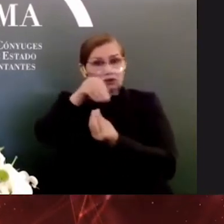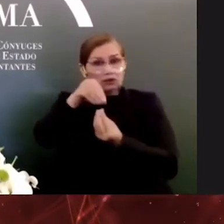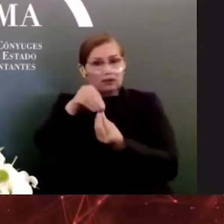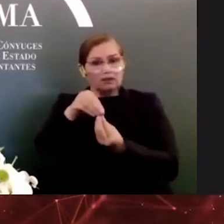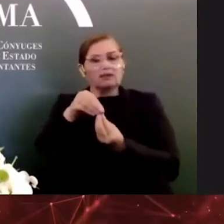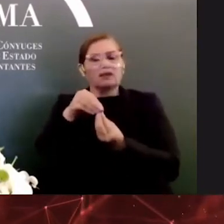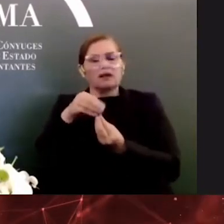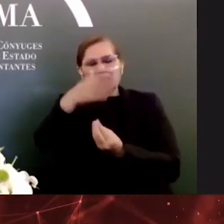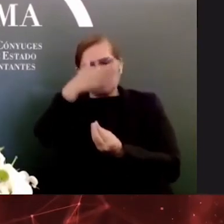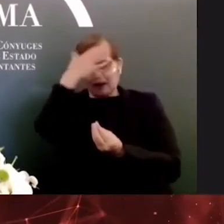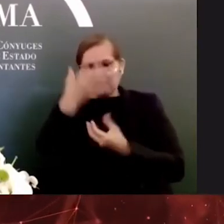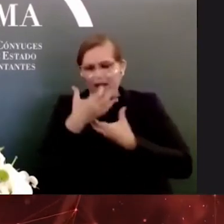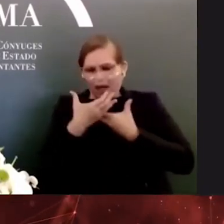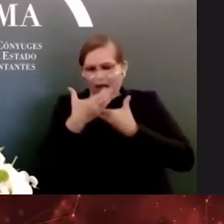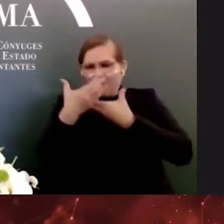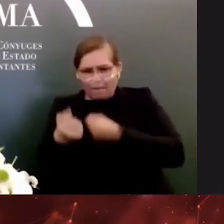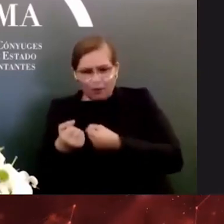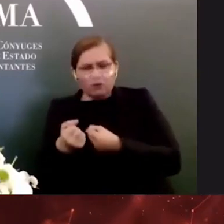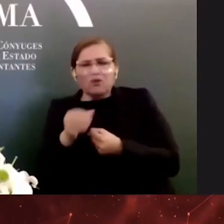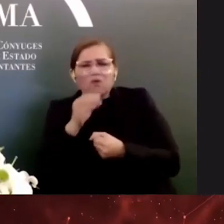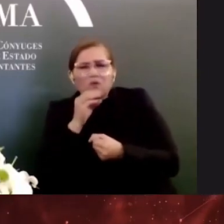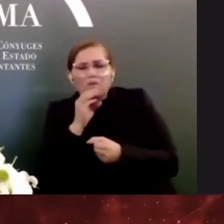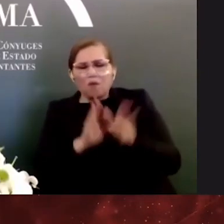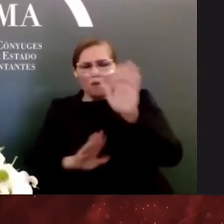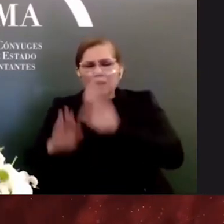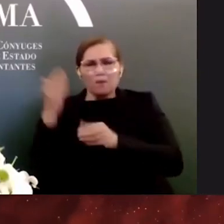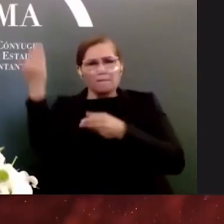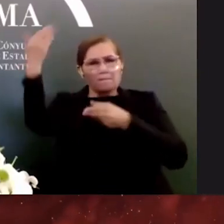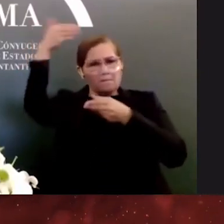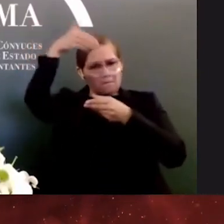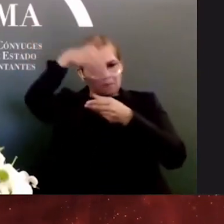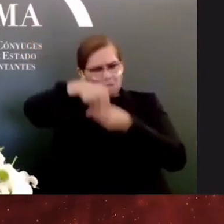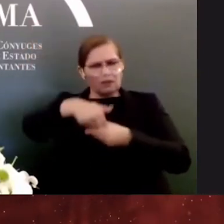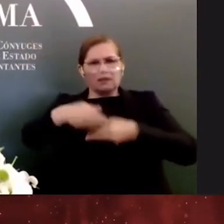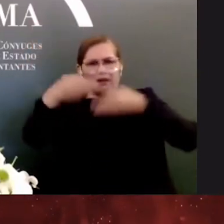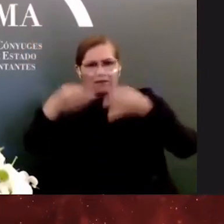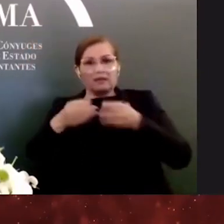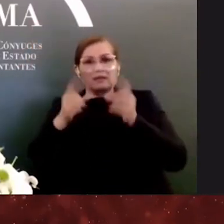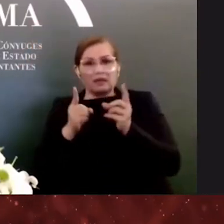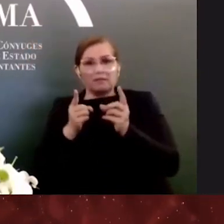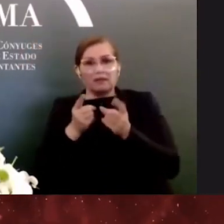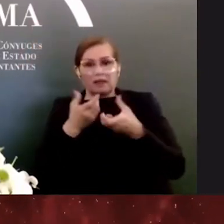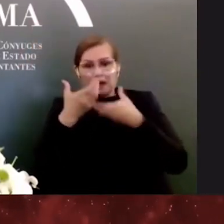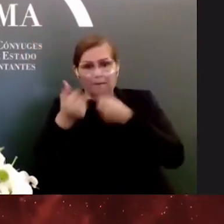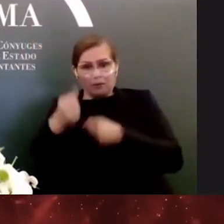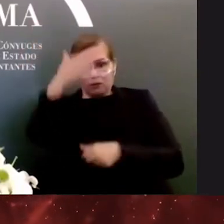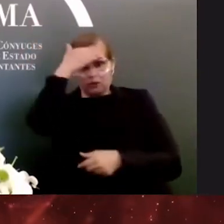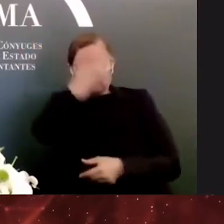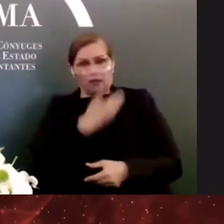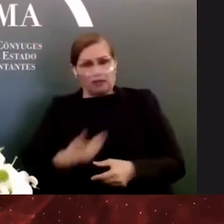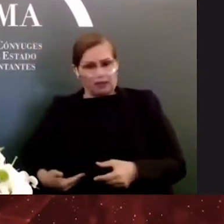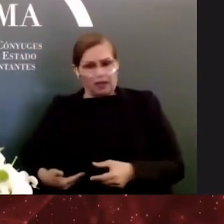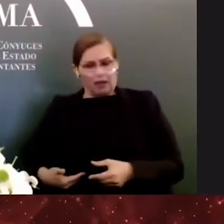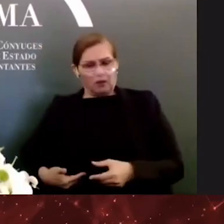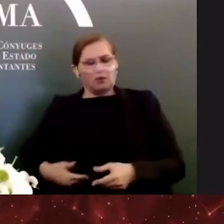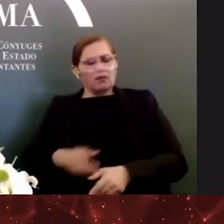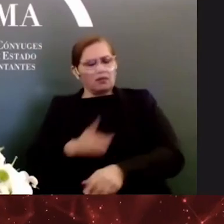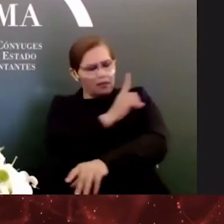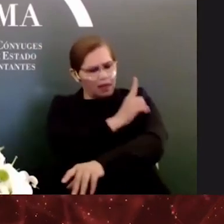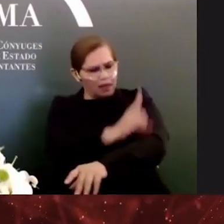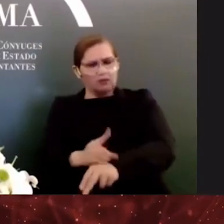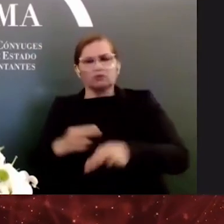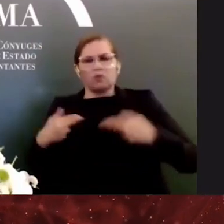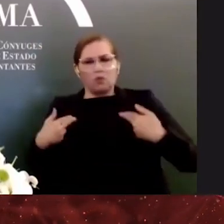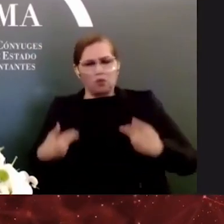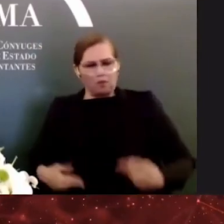sean apoyadas con más políticas públicas y más servicios estatales. Es un derecho humano